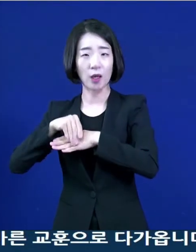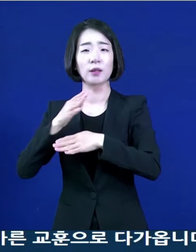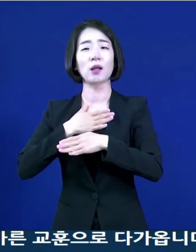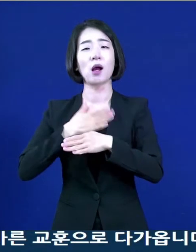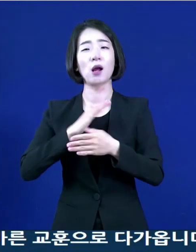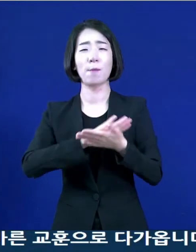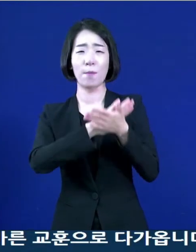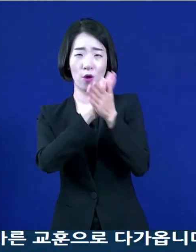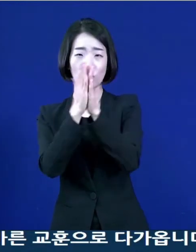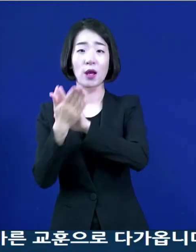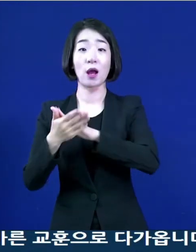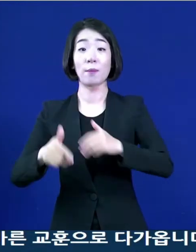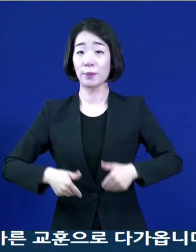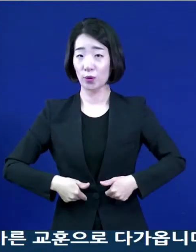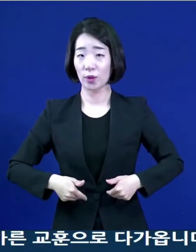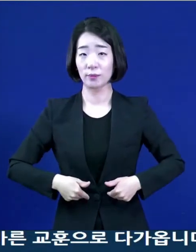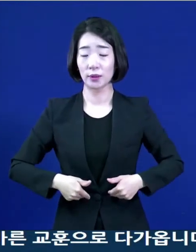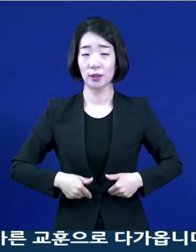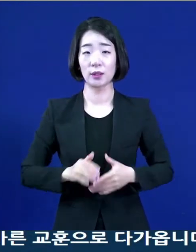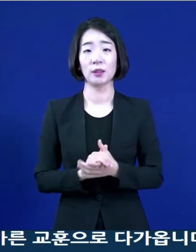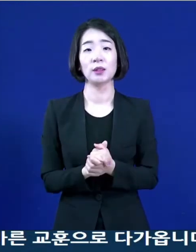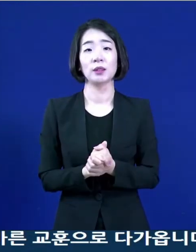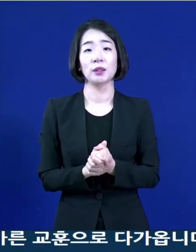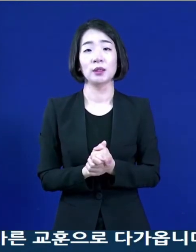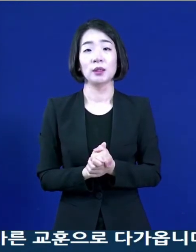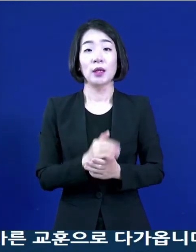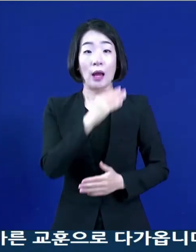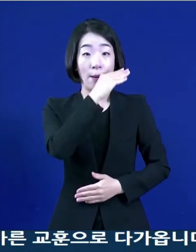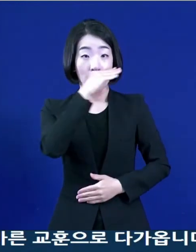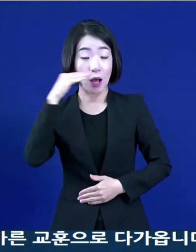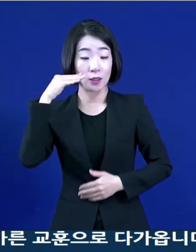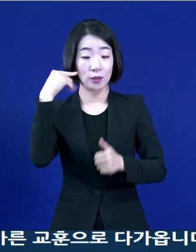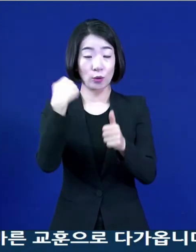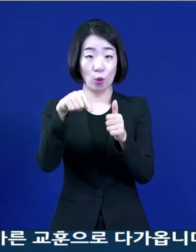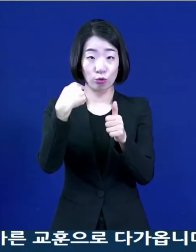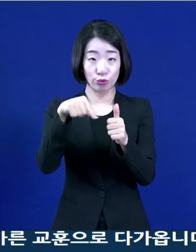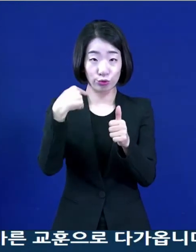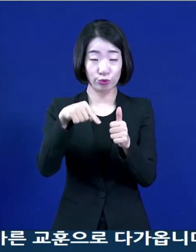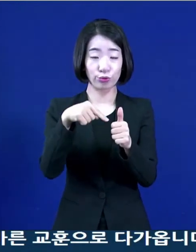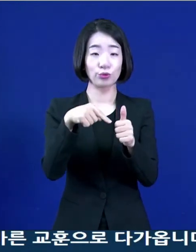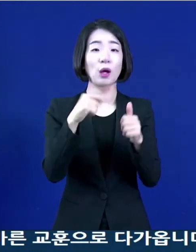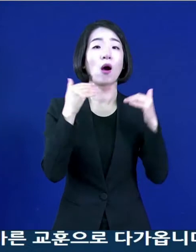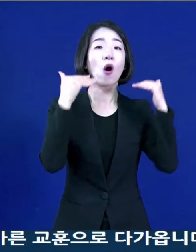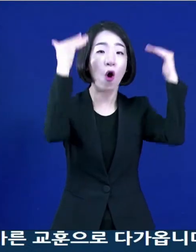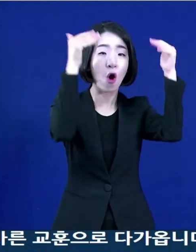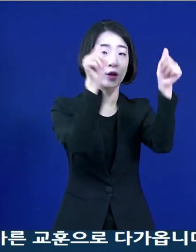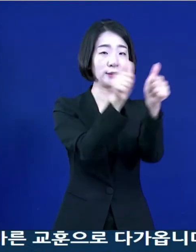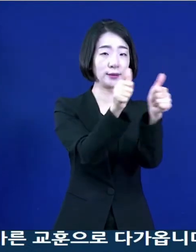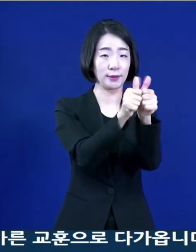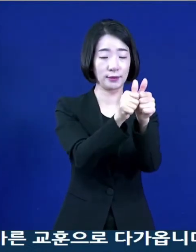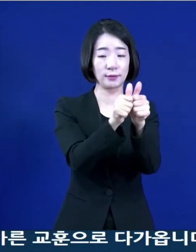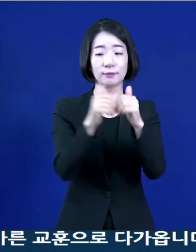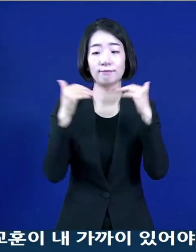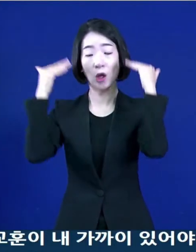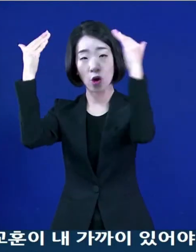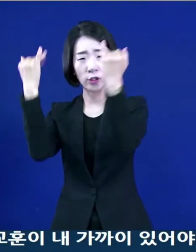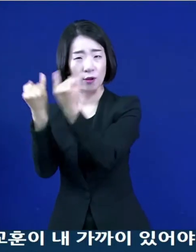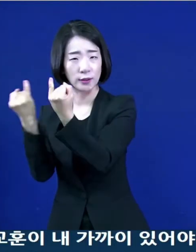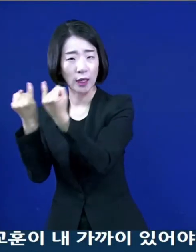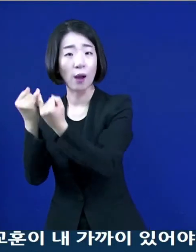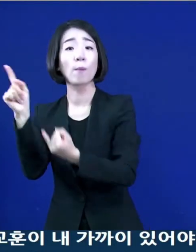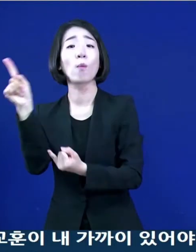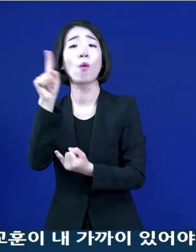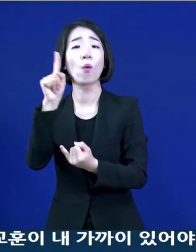오늘 바울은 디도에게 바른 교훈의 일부로 남자 어른들은, 여자 어른들은 어디에 힘써야